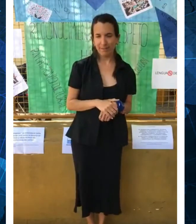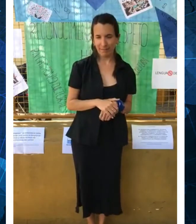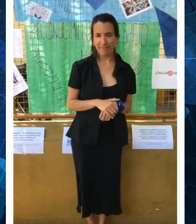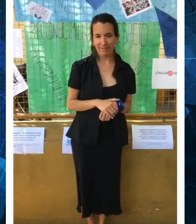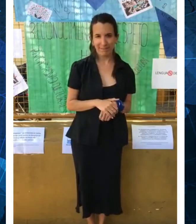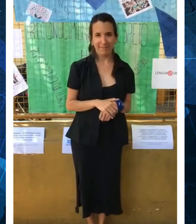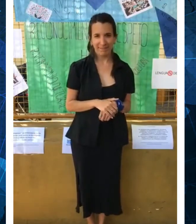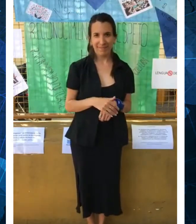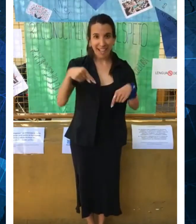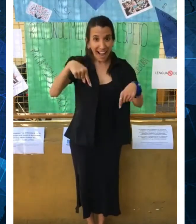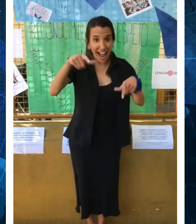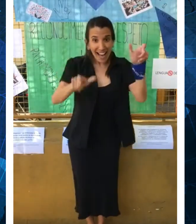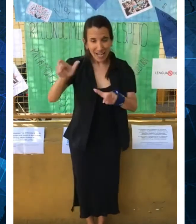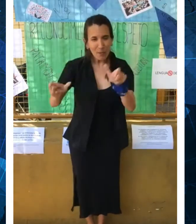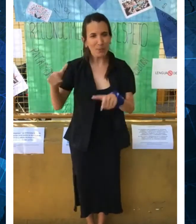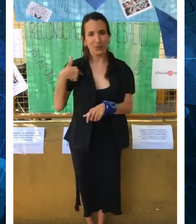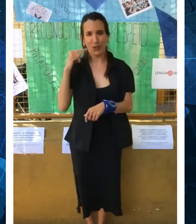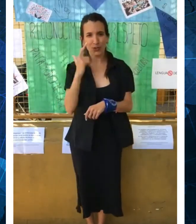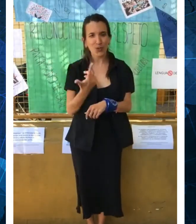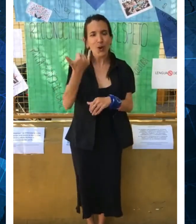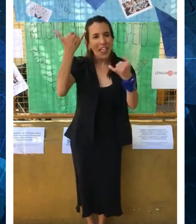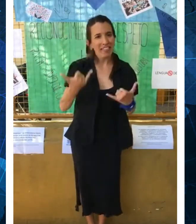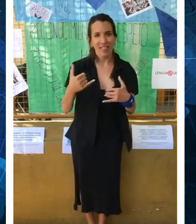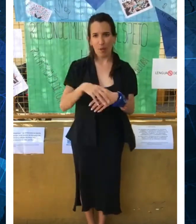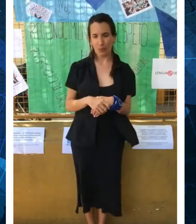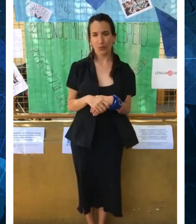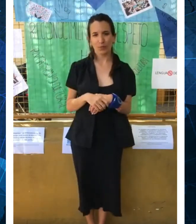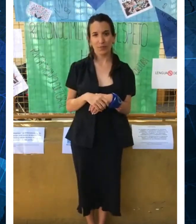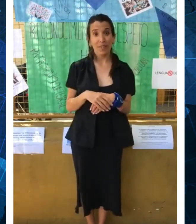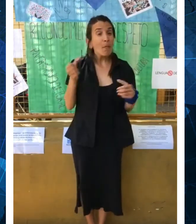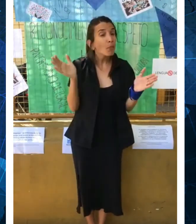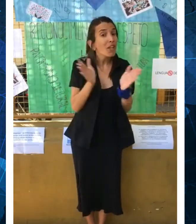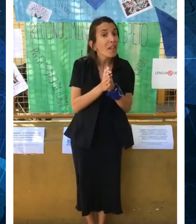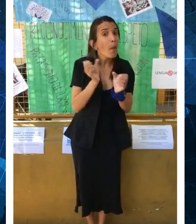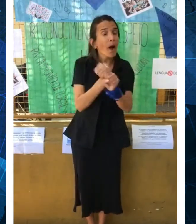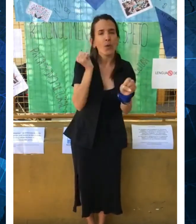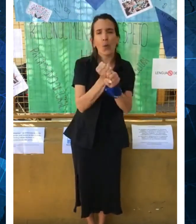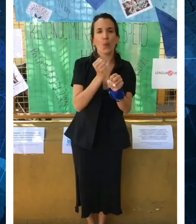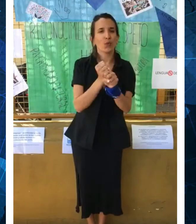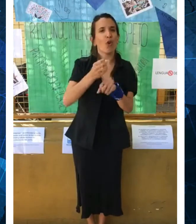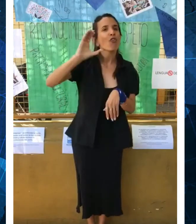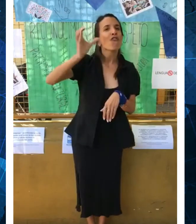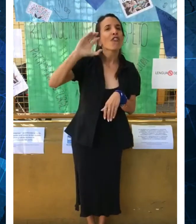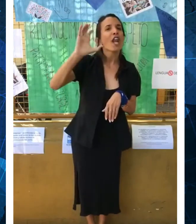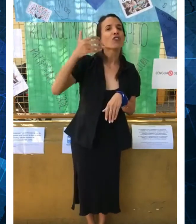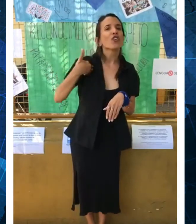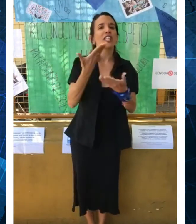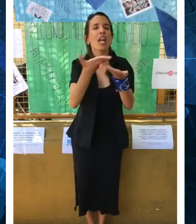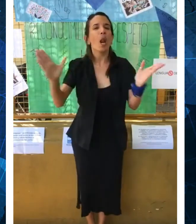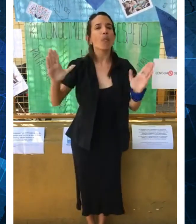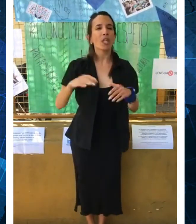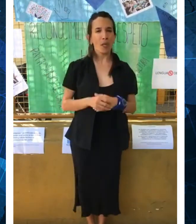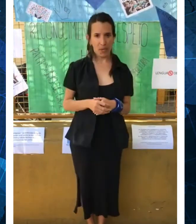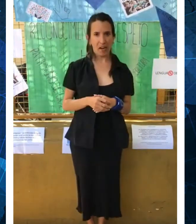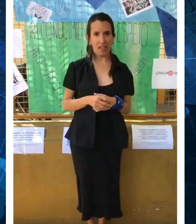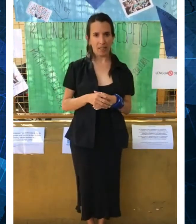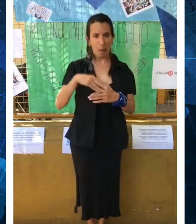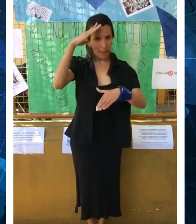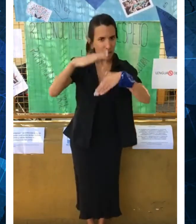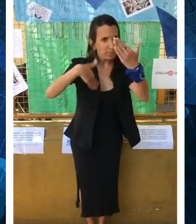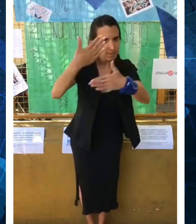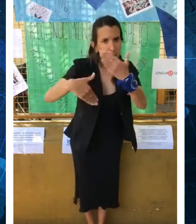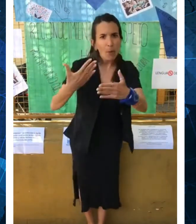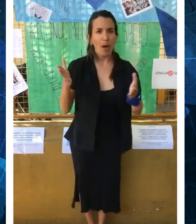quiero que si me estás viendo, quiero que me escuches. Acá estamos las personas sordas.